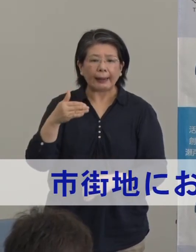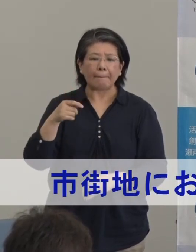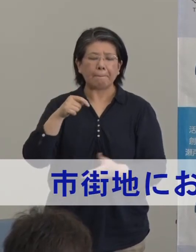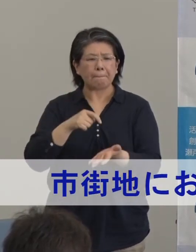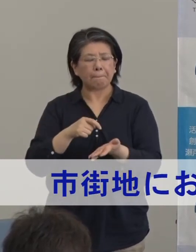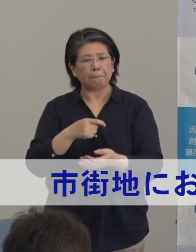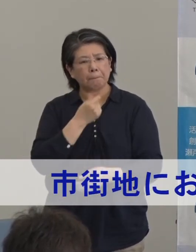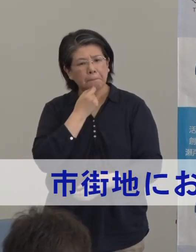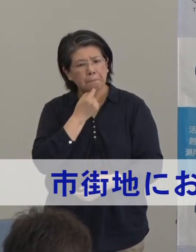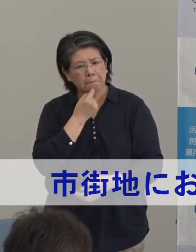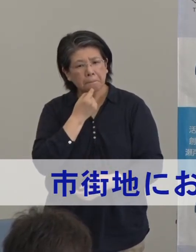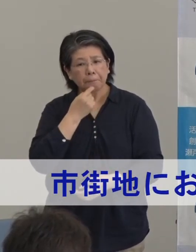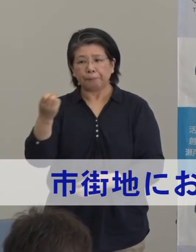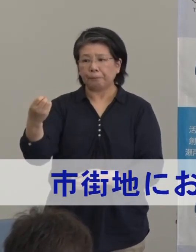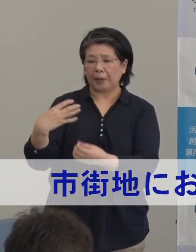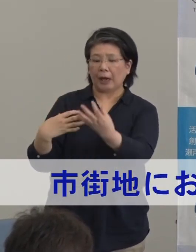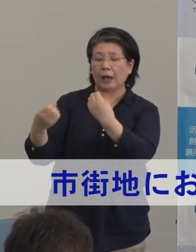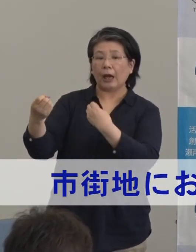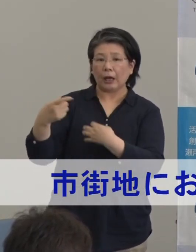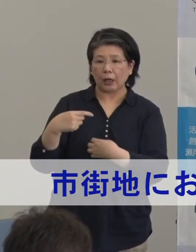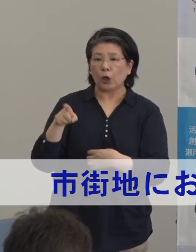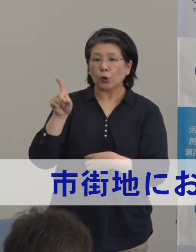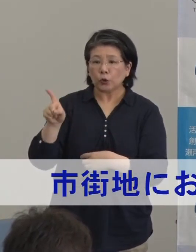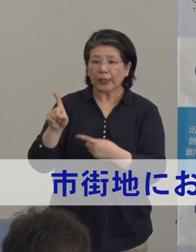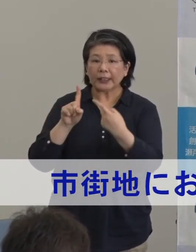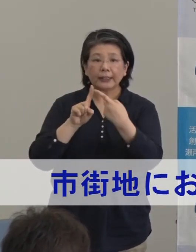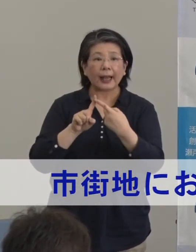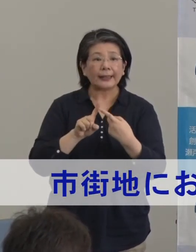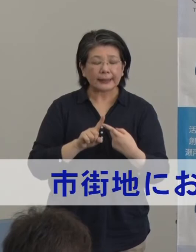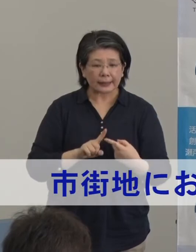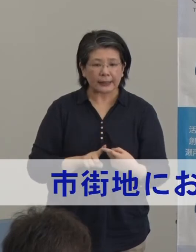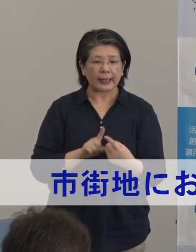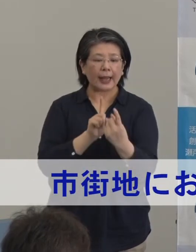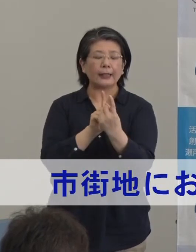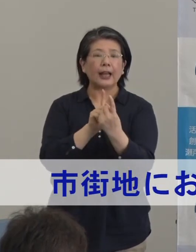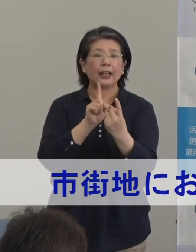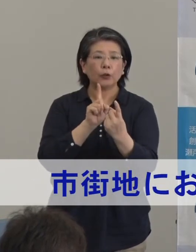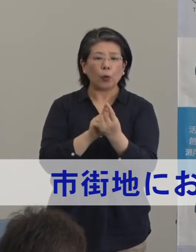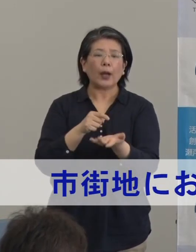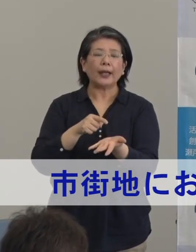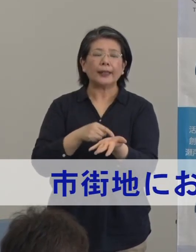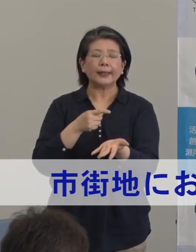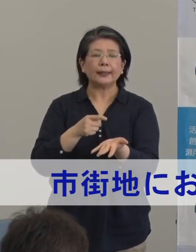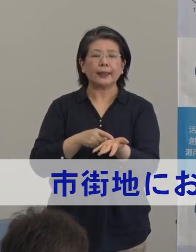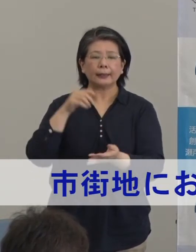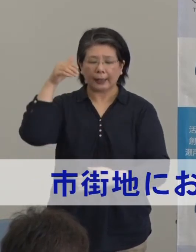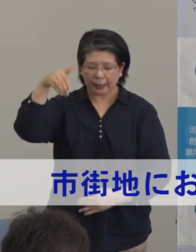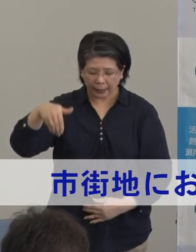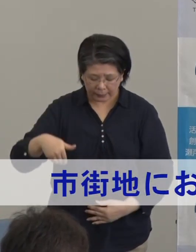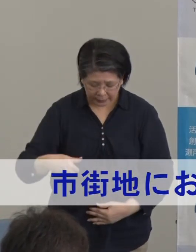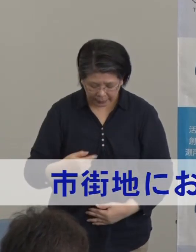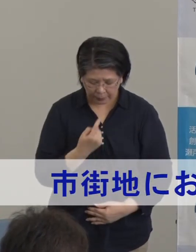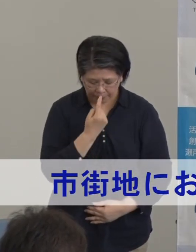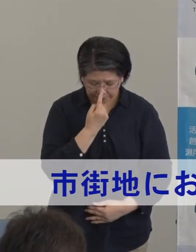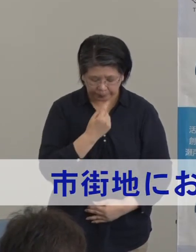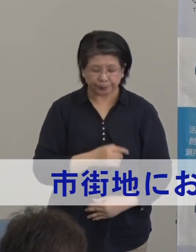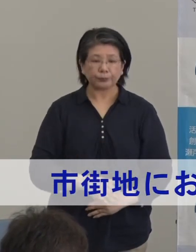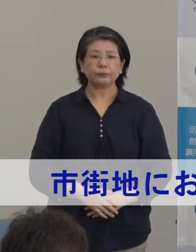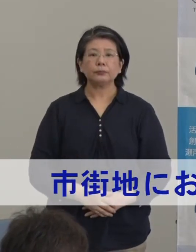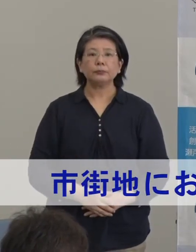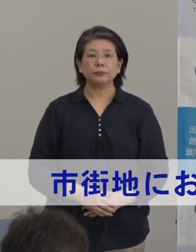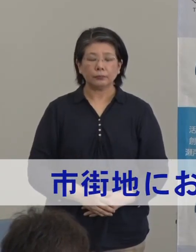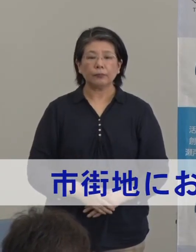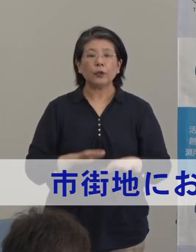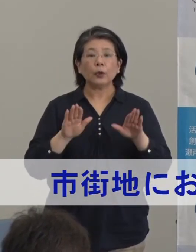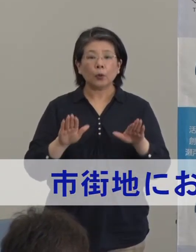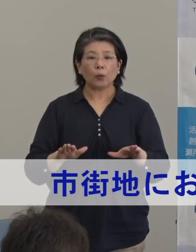あ、それらに対して十分な対応ができてなかったところというのは、我々として反省するところでございます。で、しかも今回、新